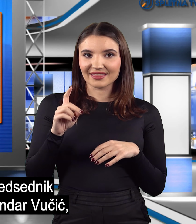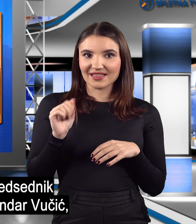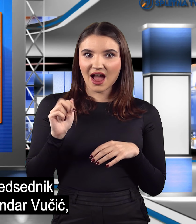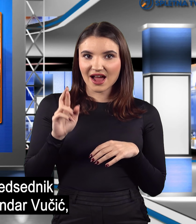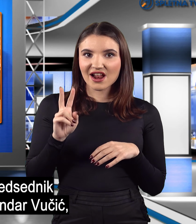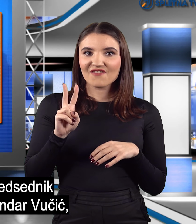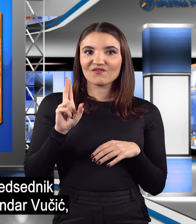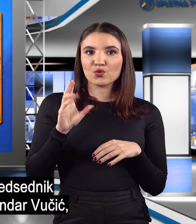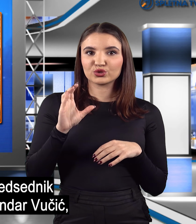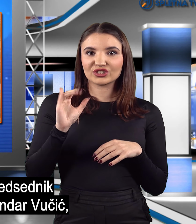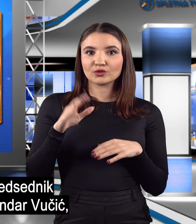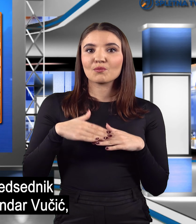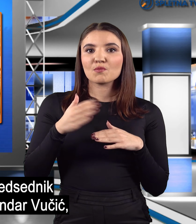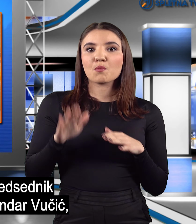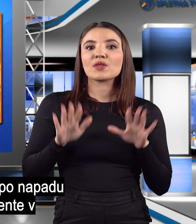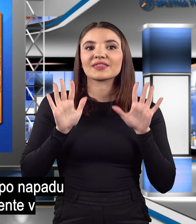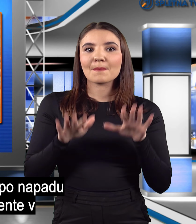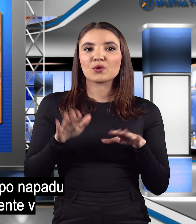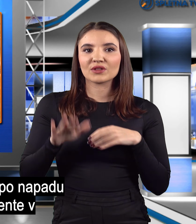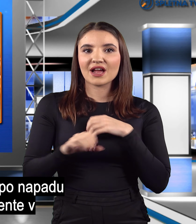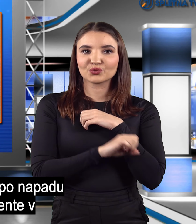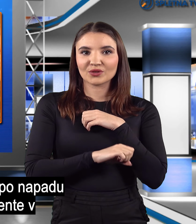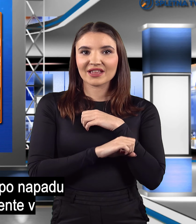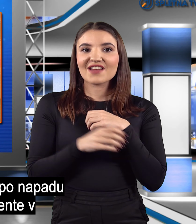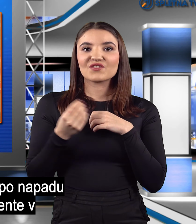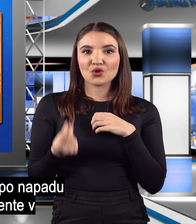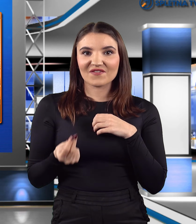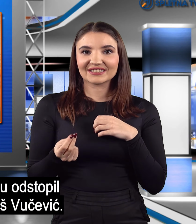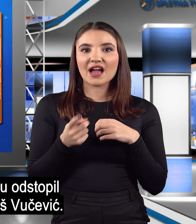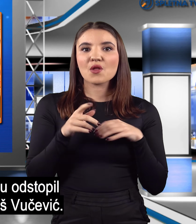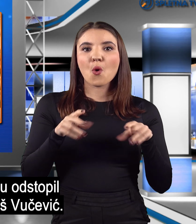po napadu na študente v Novem Sadu odstopil premier Miloš Vučević.